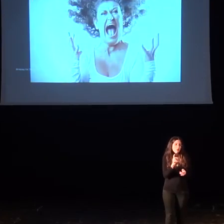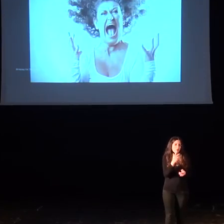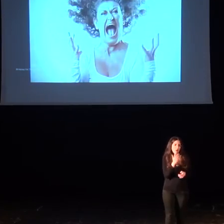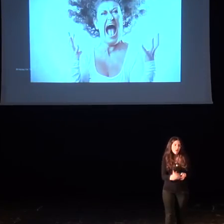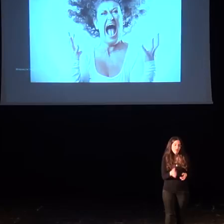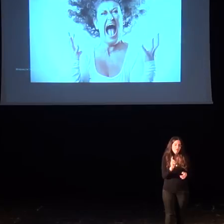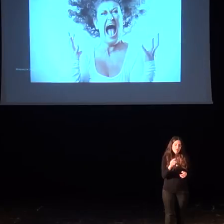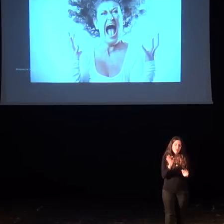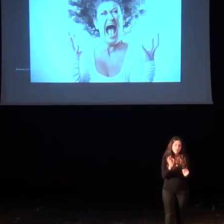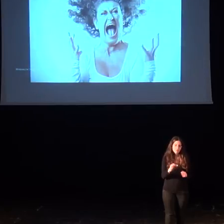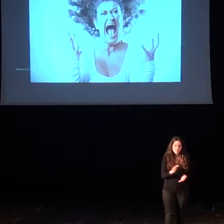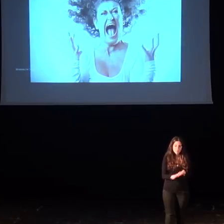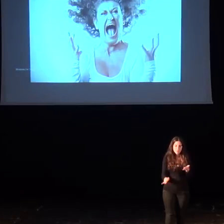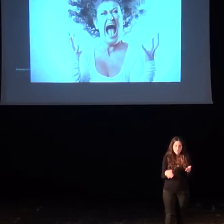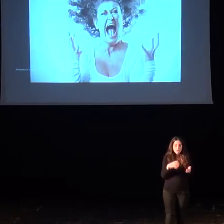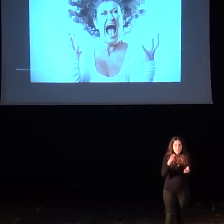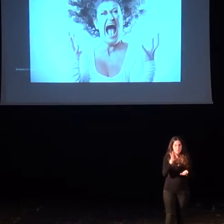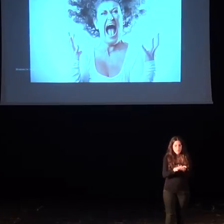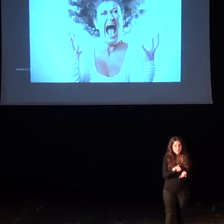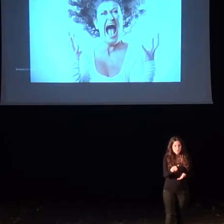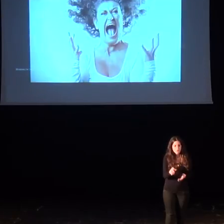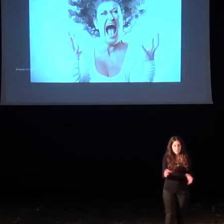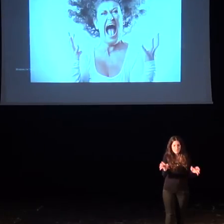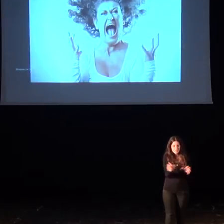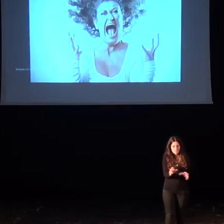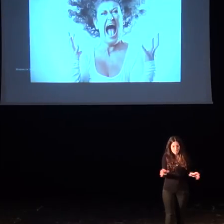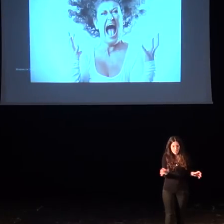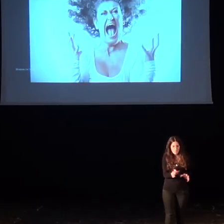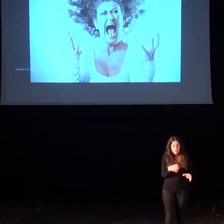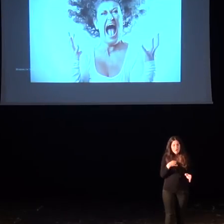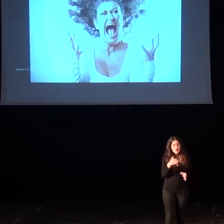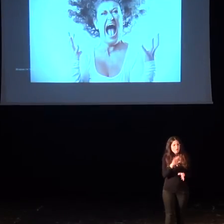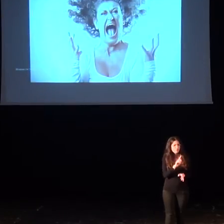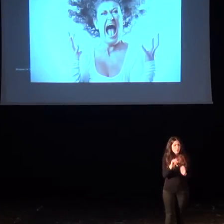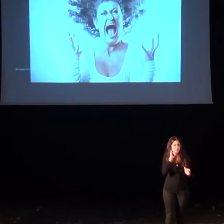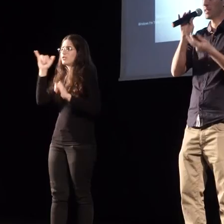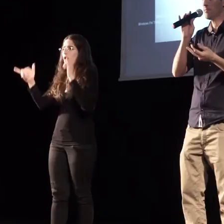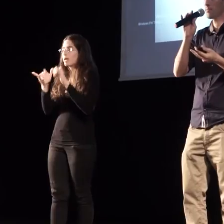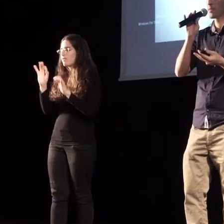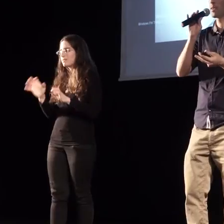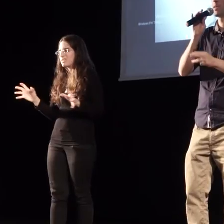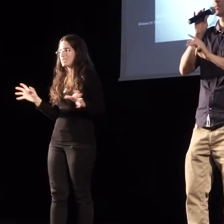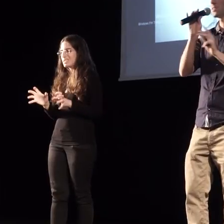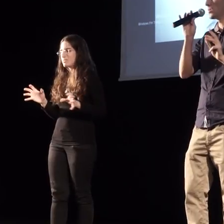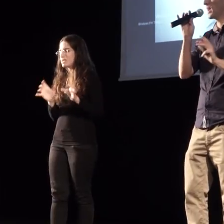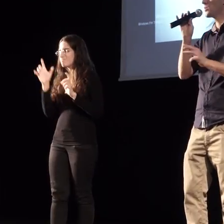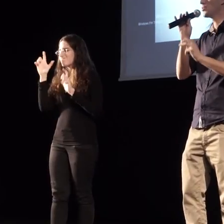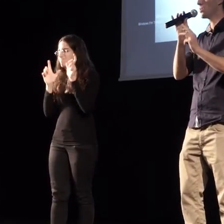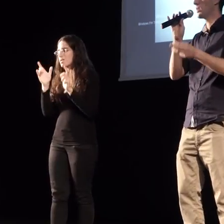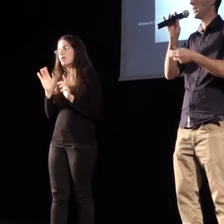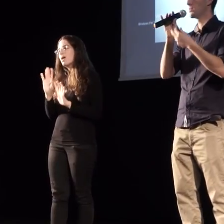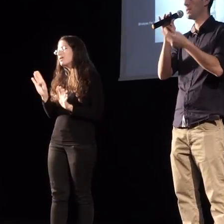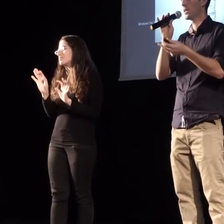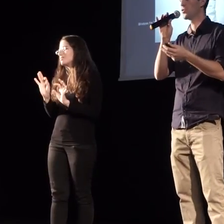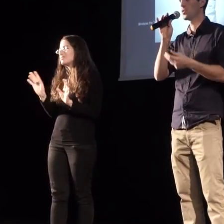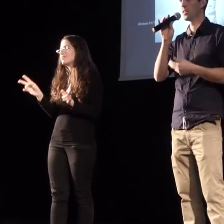הנקודה היא מאוד פשוטה. ברגע שאתם מתעצבנים, אפילו לא צועקים, אבל מתעצבנים, זהו, אין שום